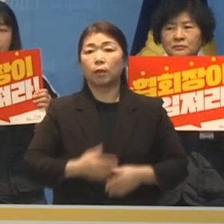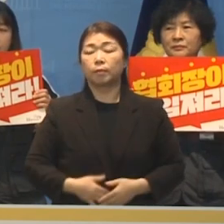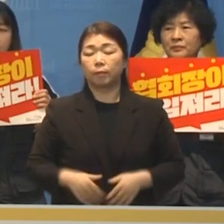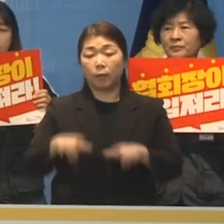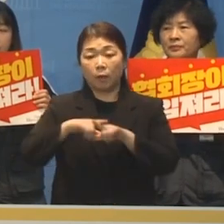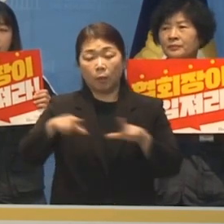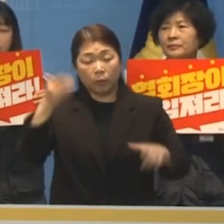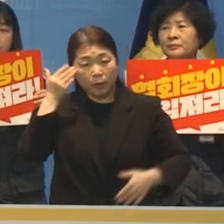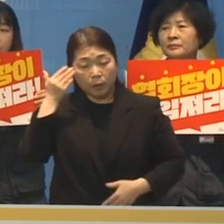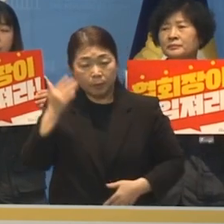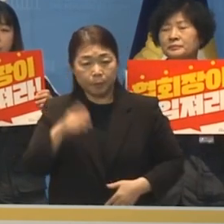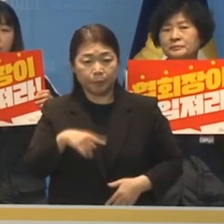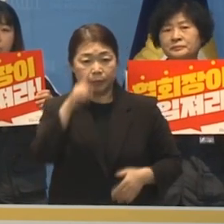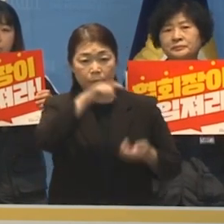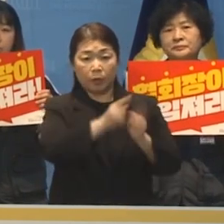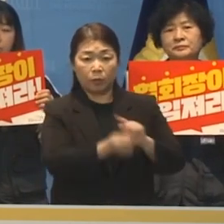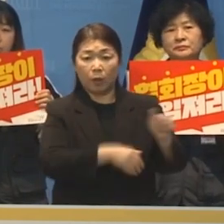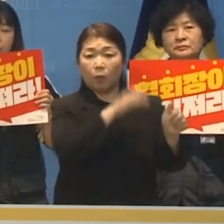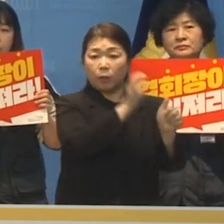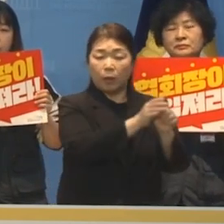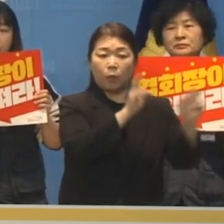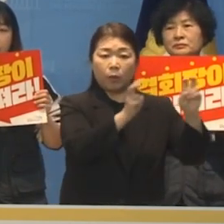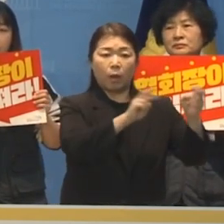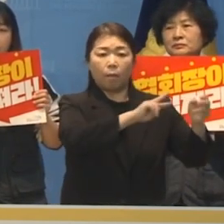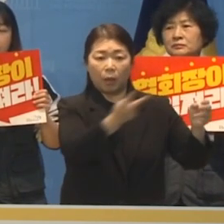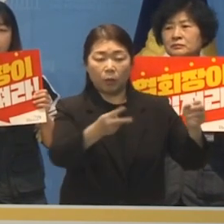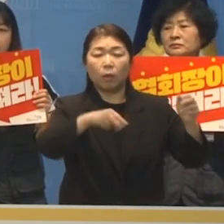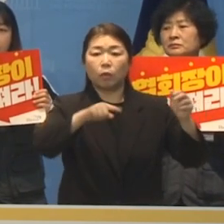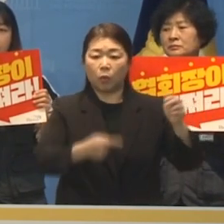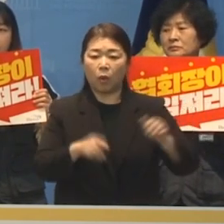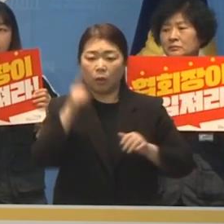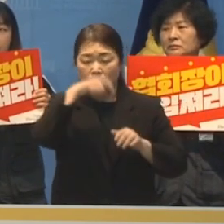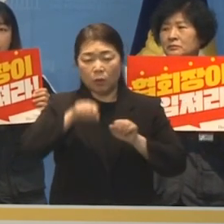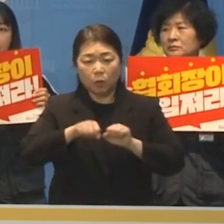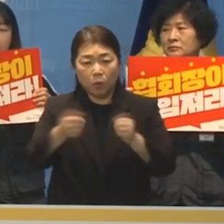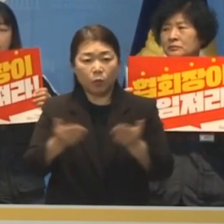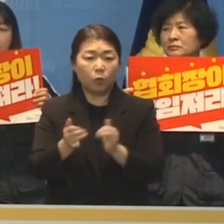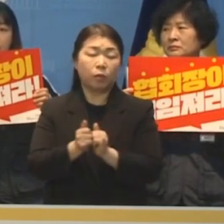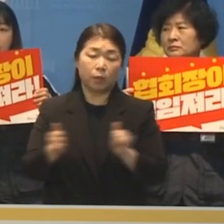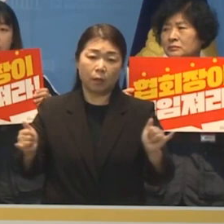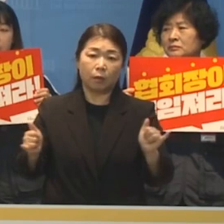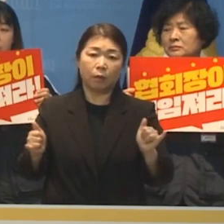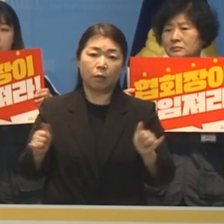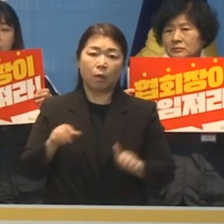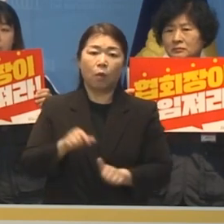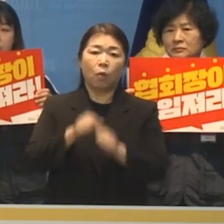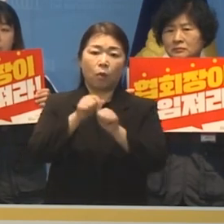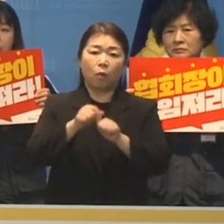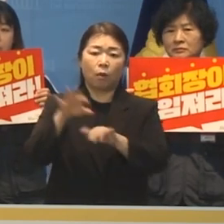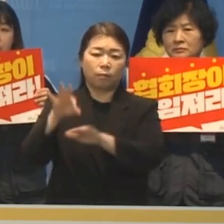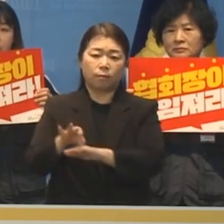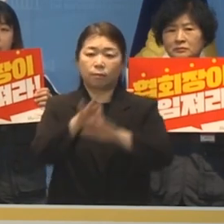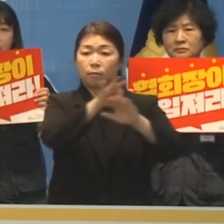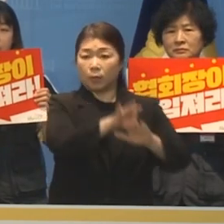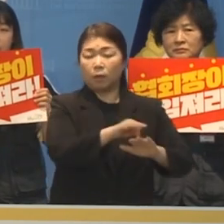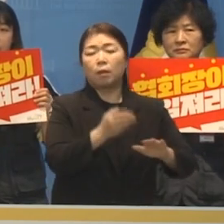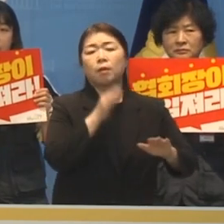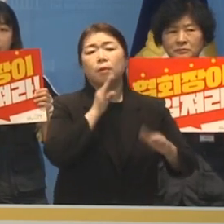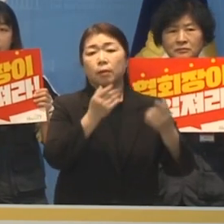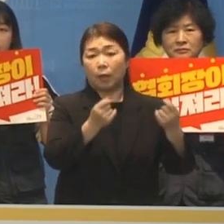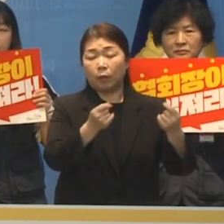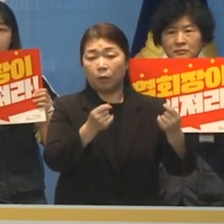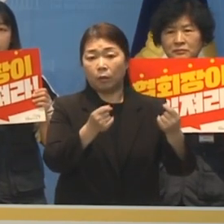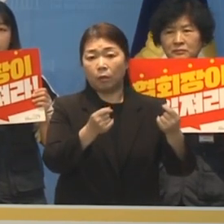일반적으로 용역 위탁 회사가 바뀌더라도 청소미화 노동자 고용 승계를 당연시하는